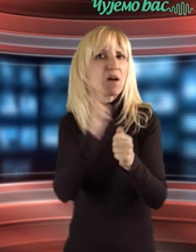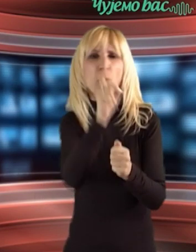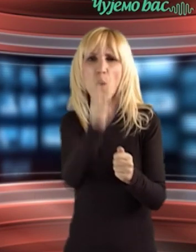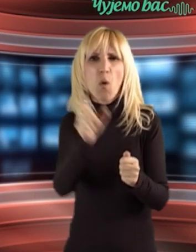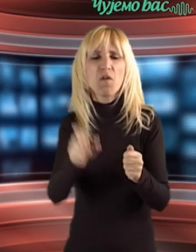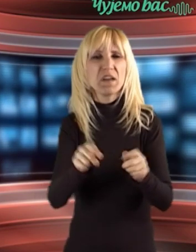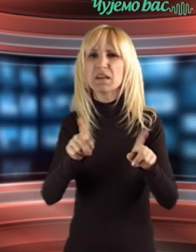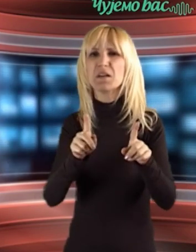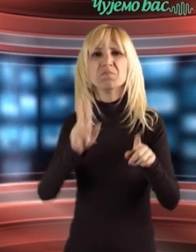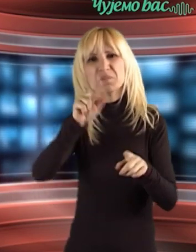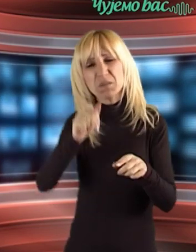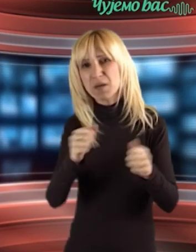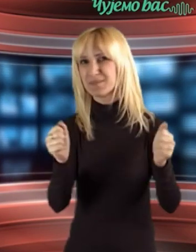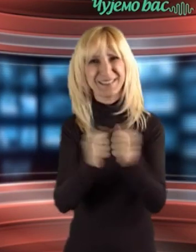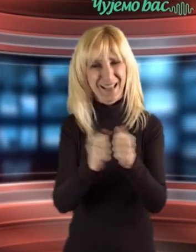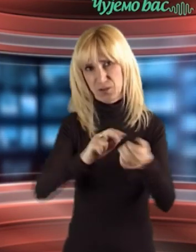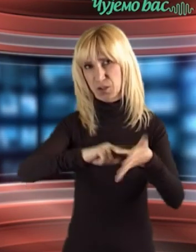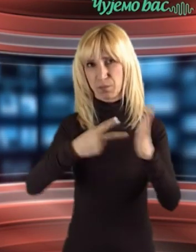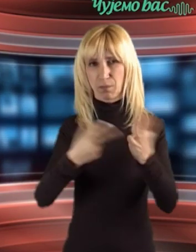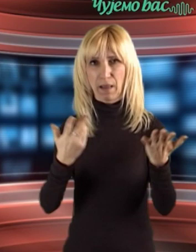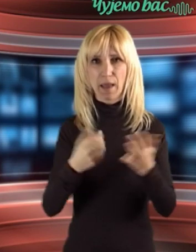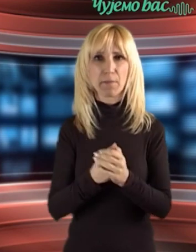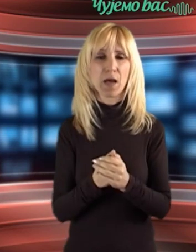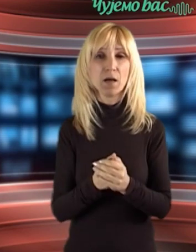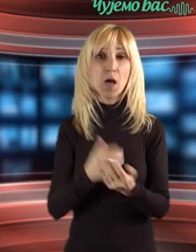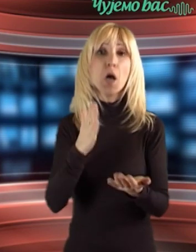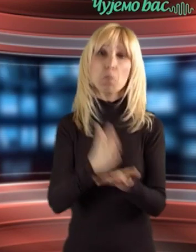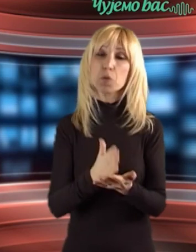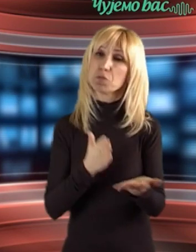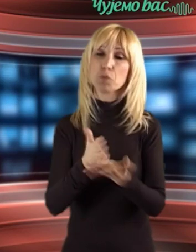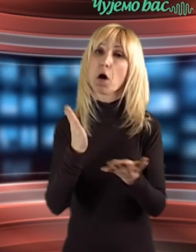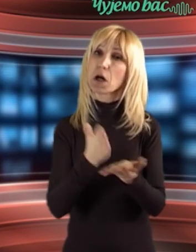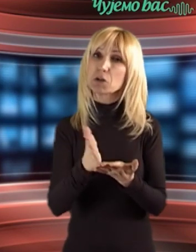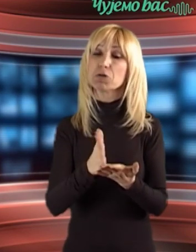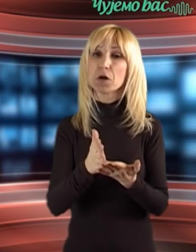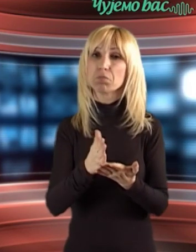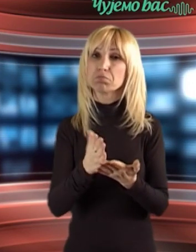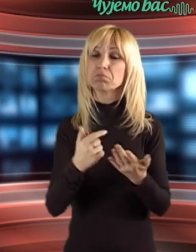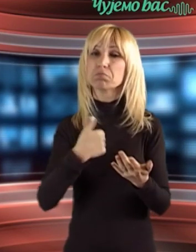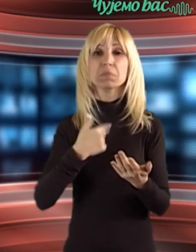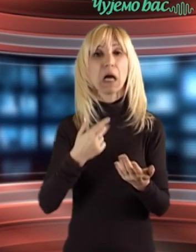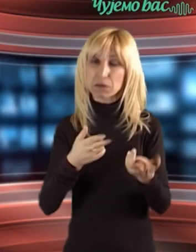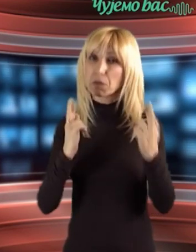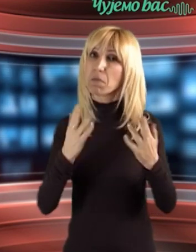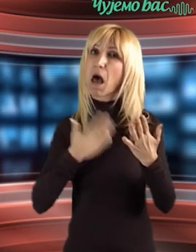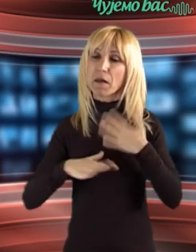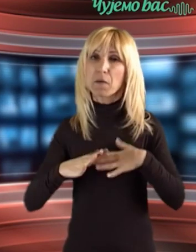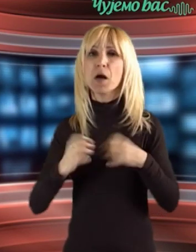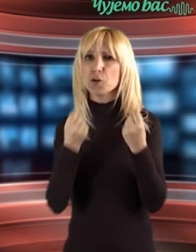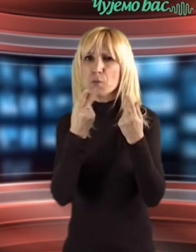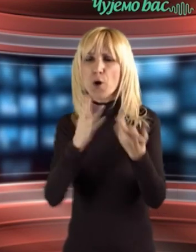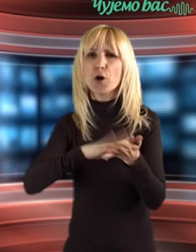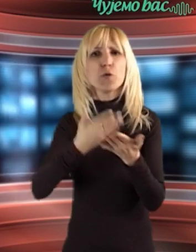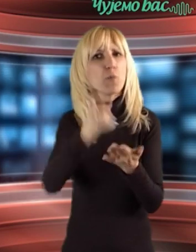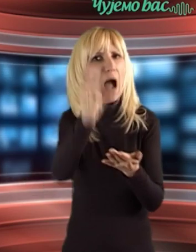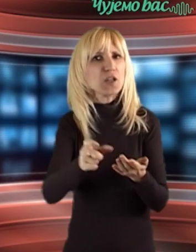gluvih imaju zajedničke probleme. Dakle, bit će to jedan događaj gde, ja se nadam, će okupiti te tumače iz regiona.